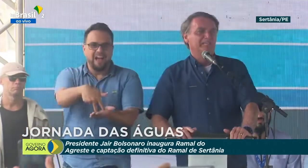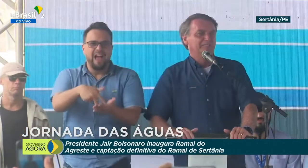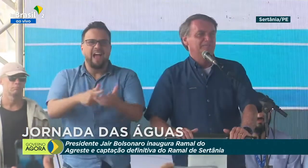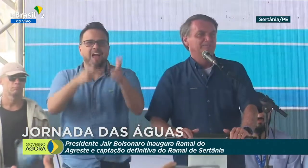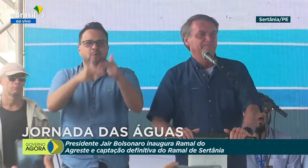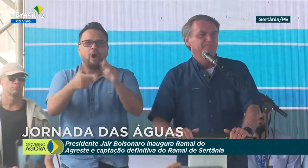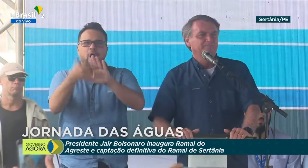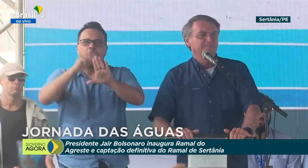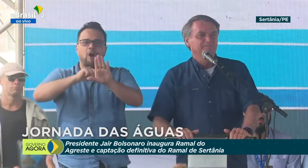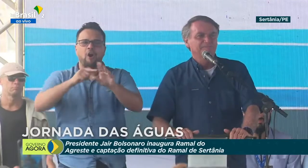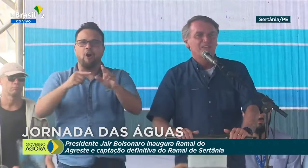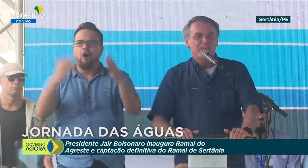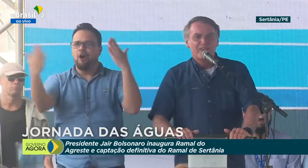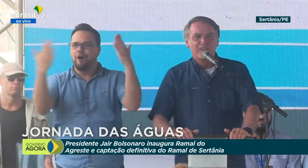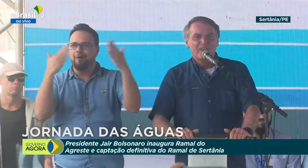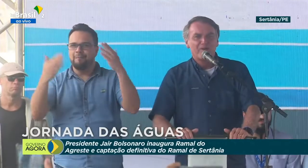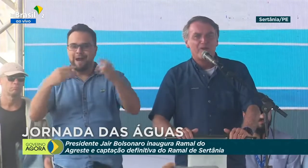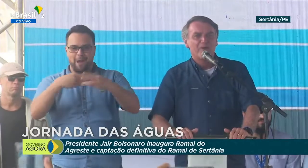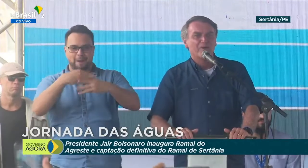água quente.